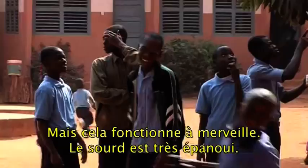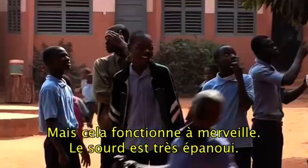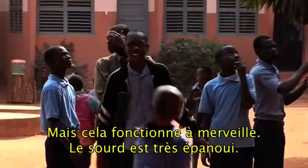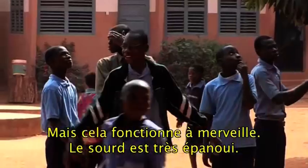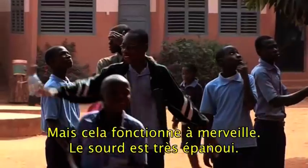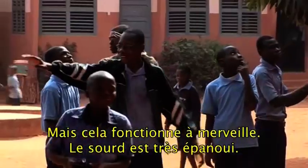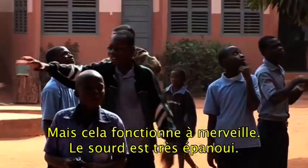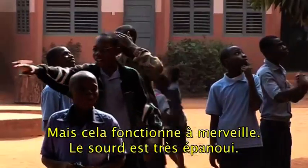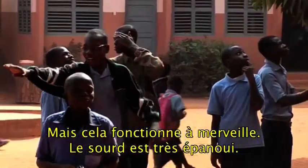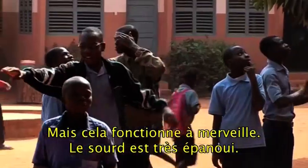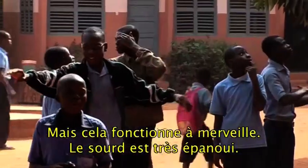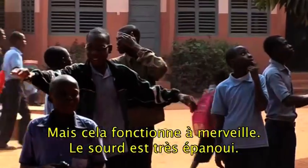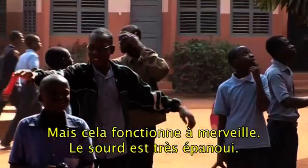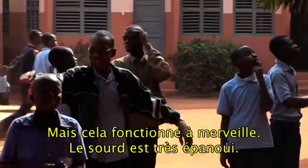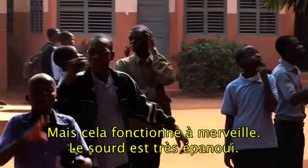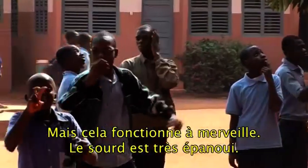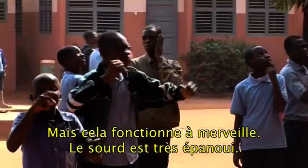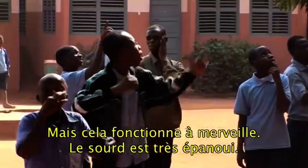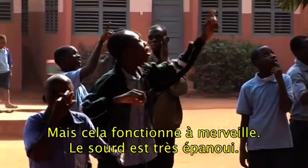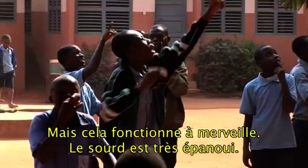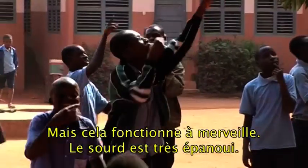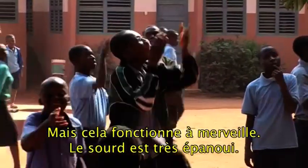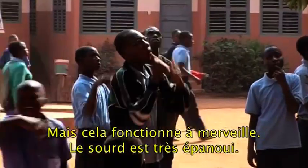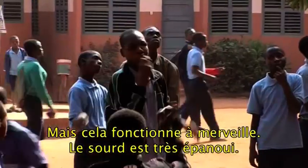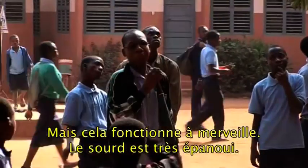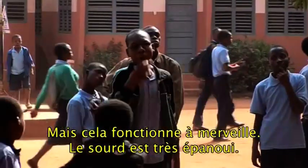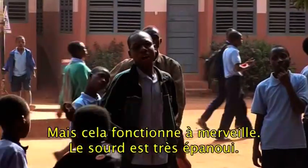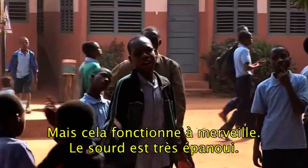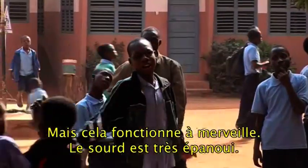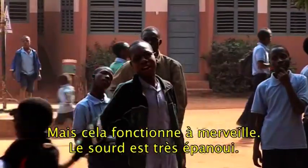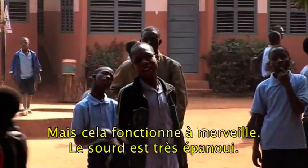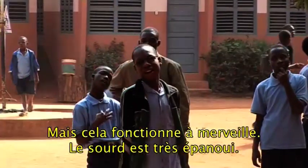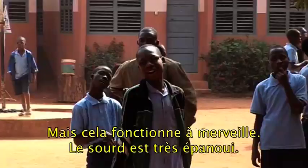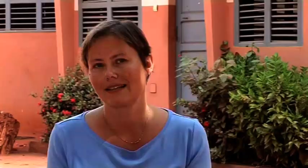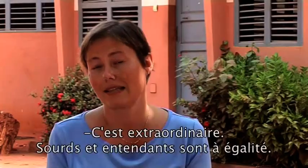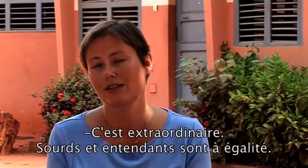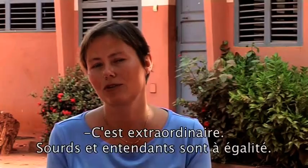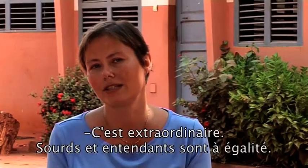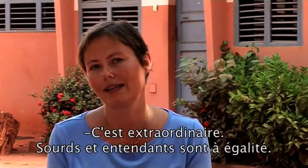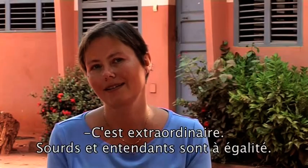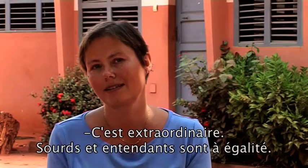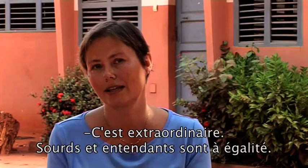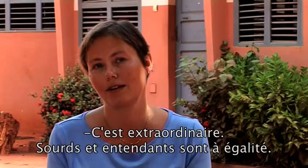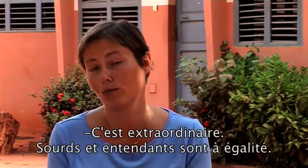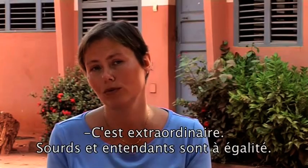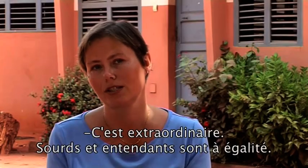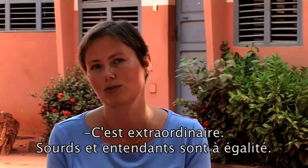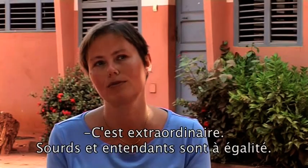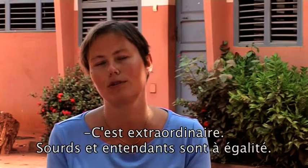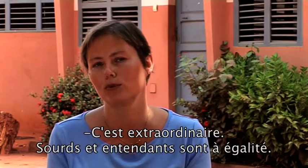que c'est une expérience qui marche à merveille. Et le sourd est très épanoui. C'est extraordinaire. C'est le monde des